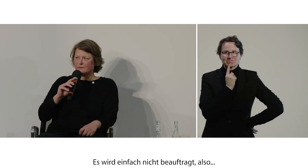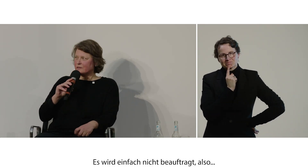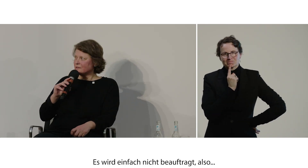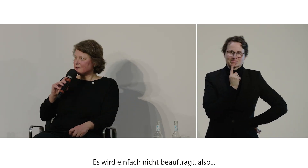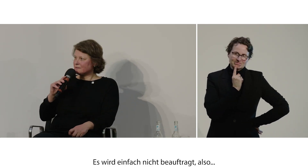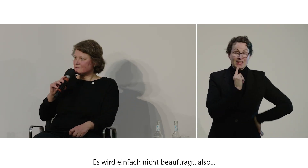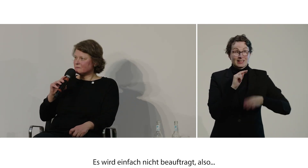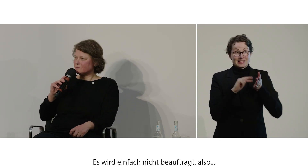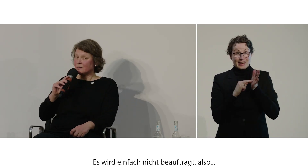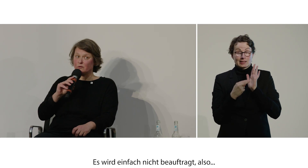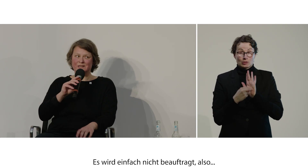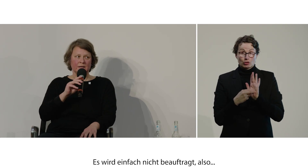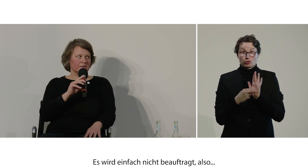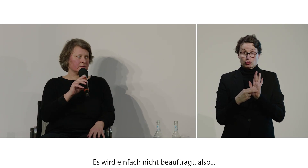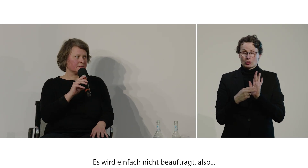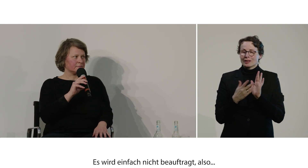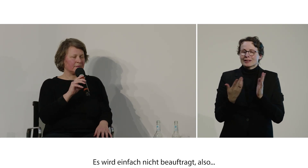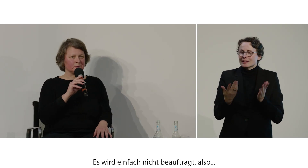es wird einfach nicht beauftragt.